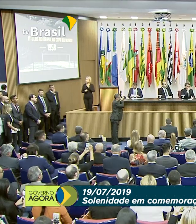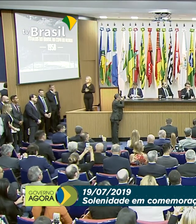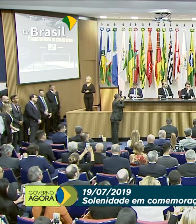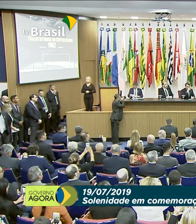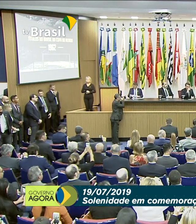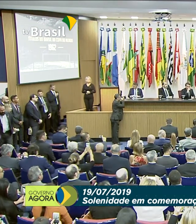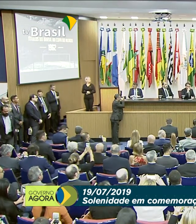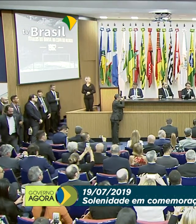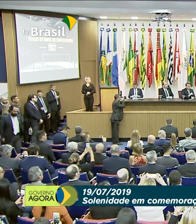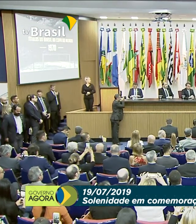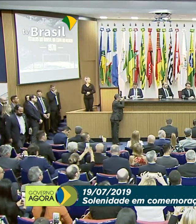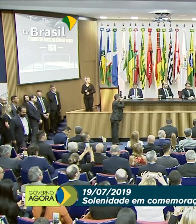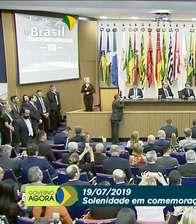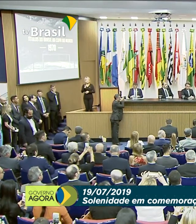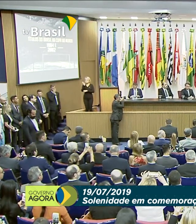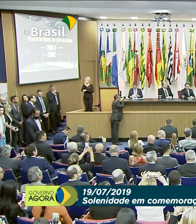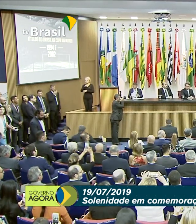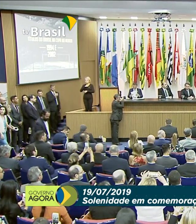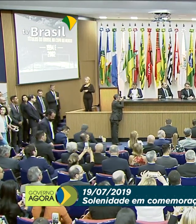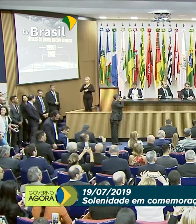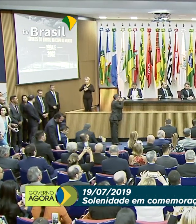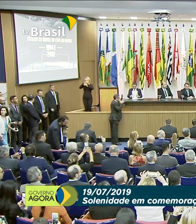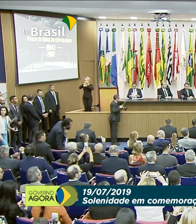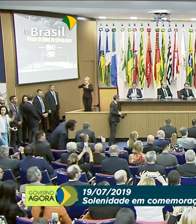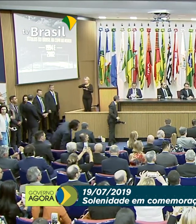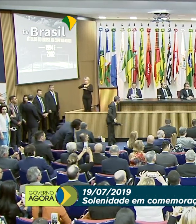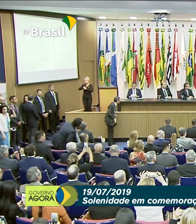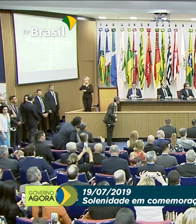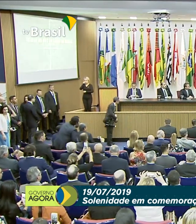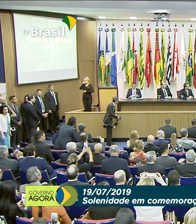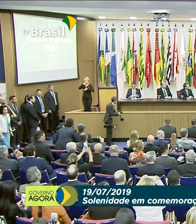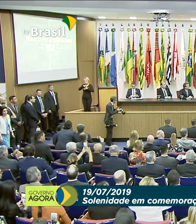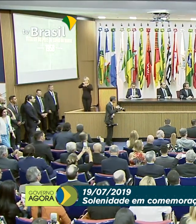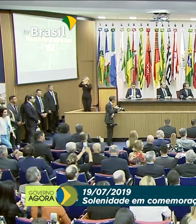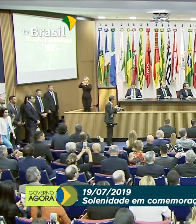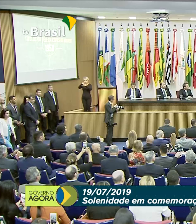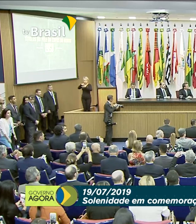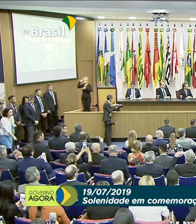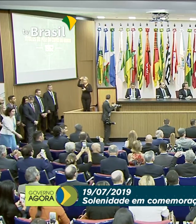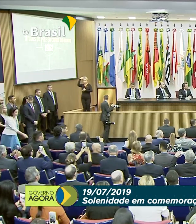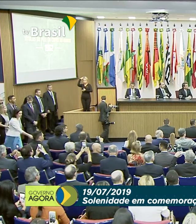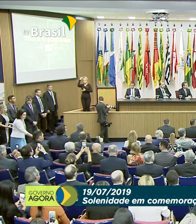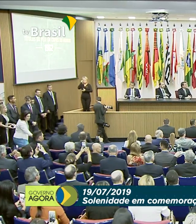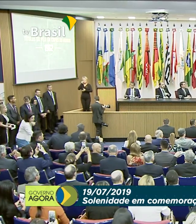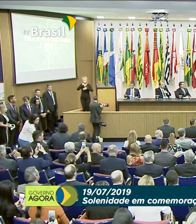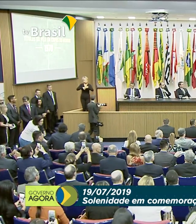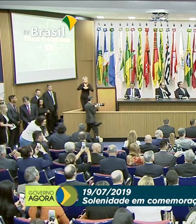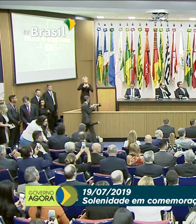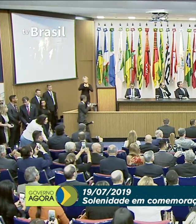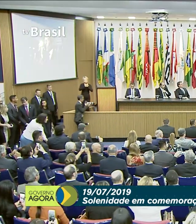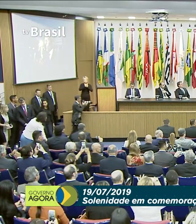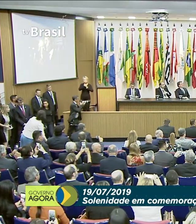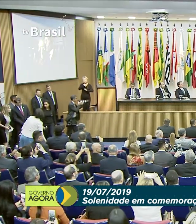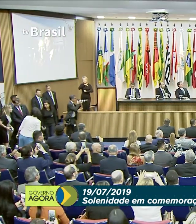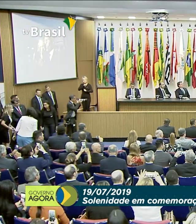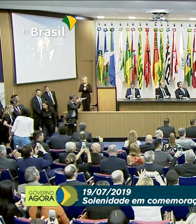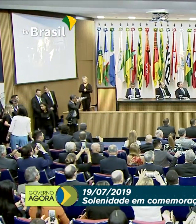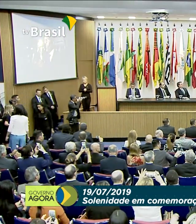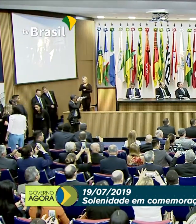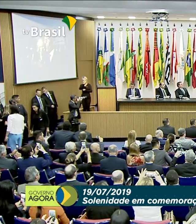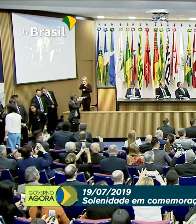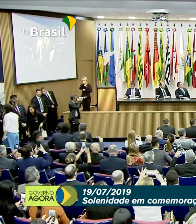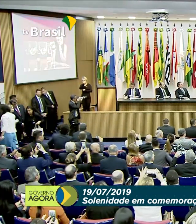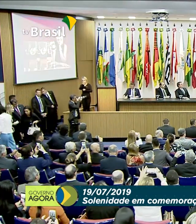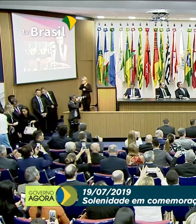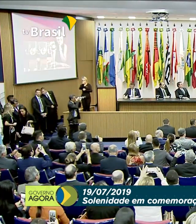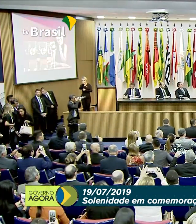Além de o Brasil ser o país com mais títulos mundiais, com 5 troféus, o rei e a rainha do futebol também são nossos. Edson Arantes do